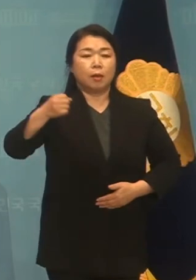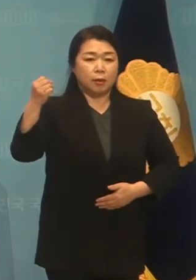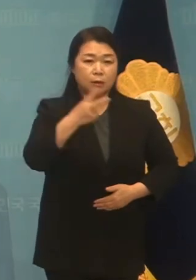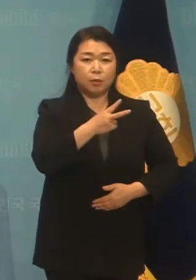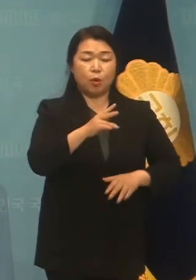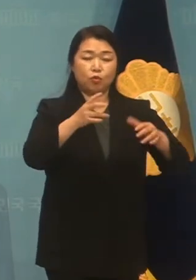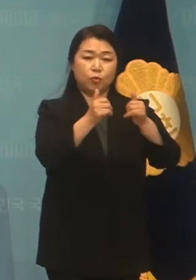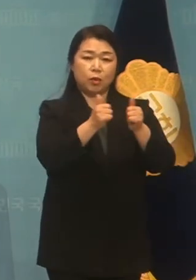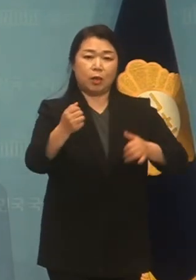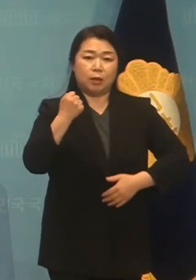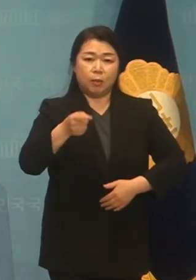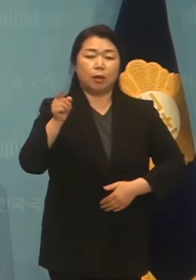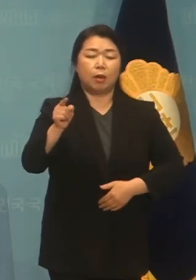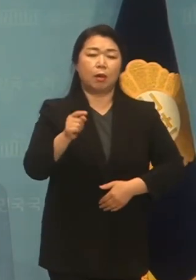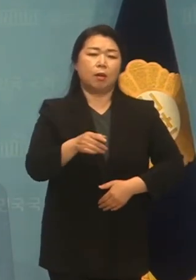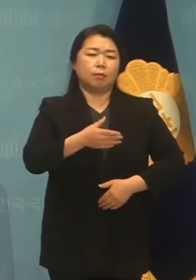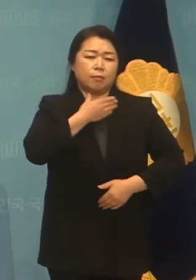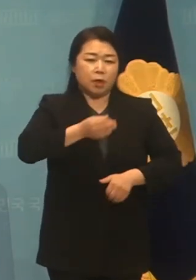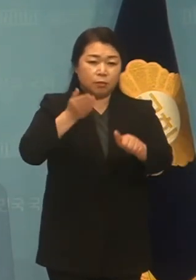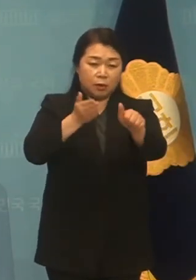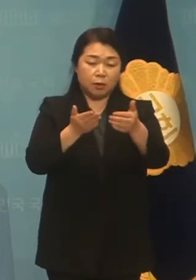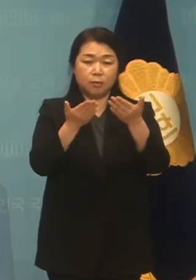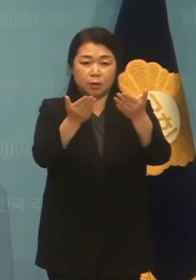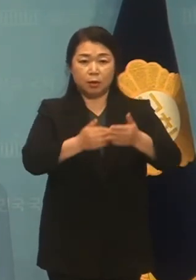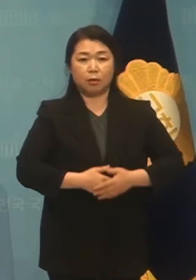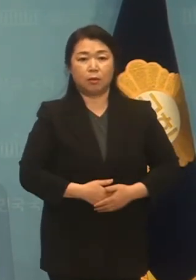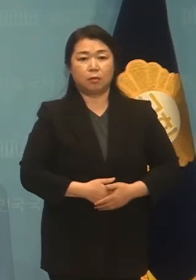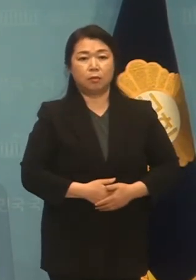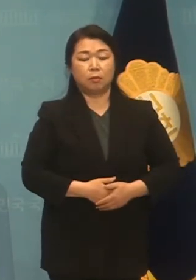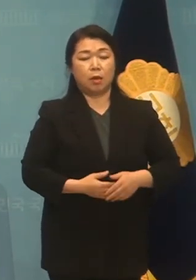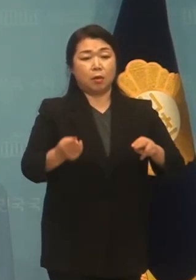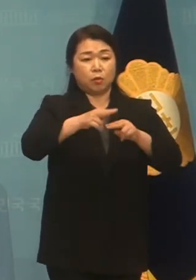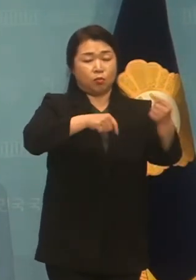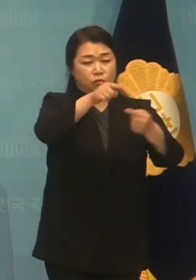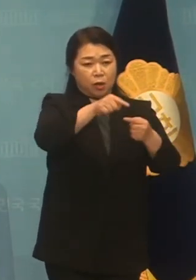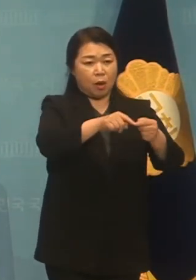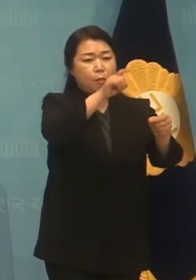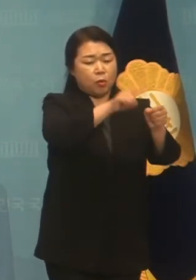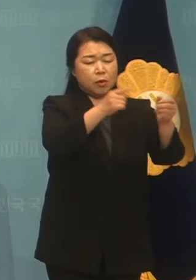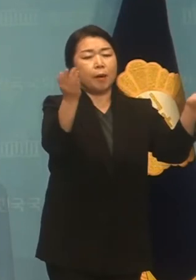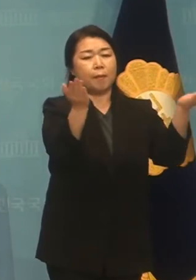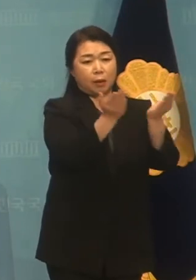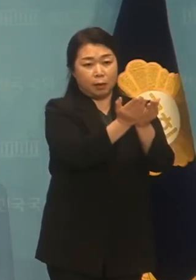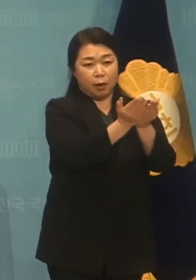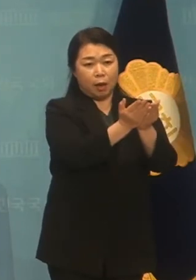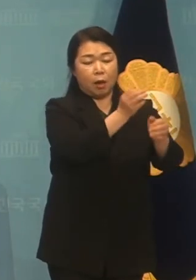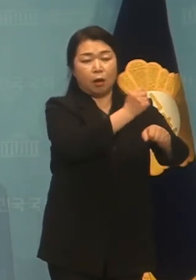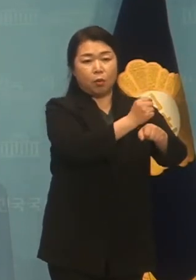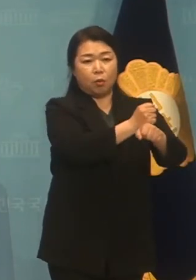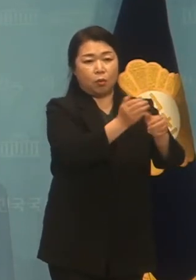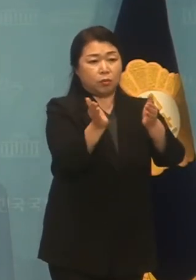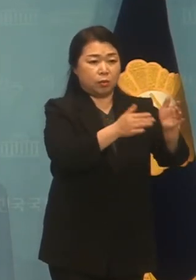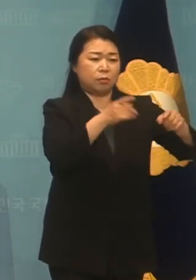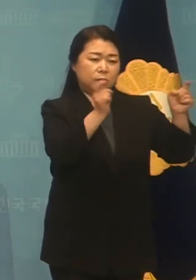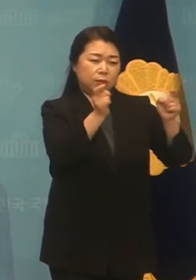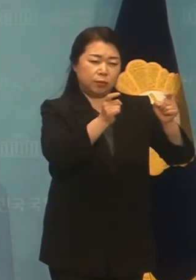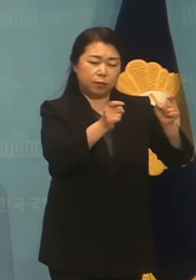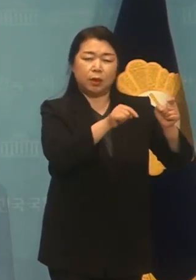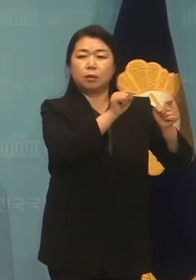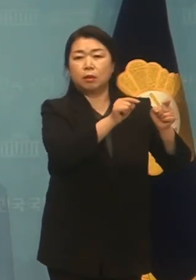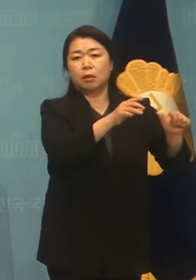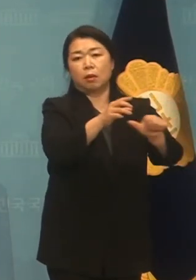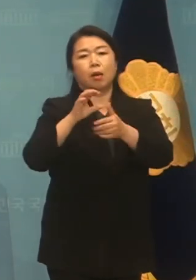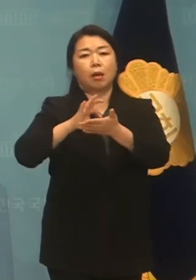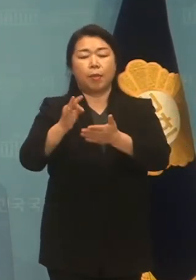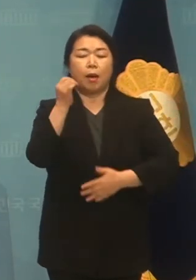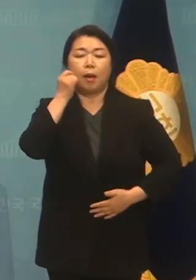한번 국민의힘에게 간곡히 요청합니다. 청문회는 청문회 목적에 맞게 해야지 정쟁의 당으로